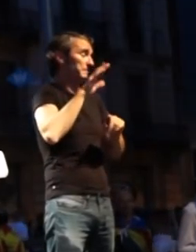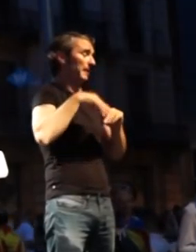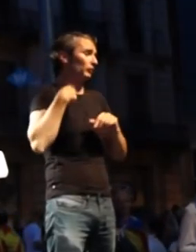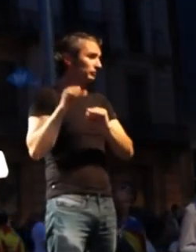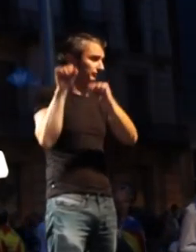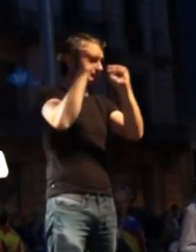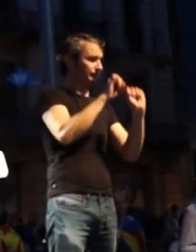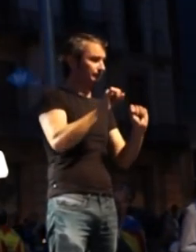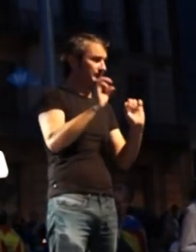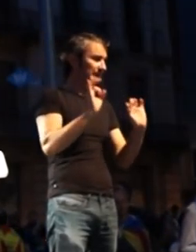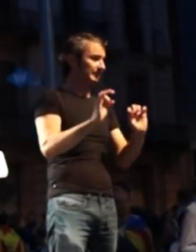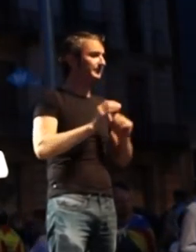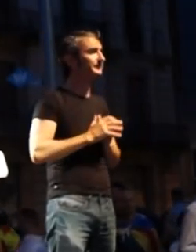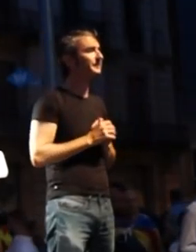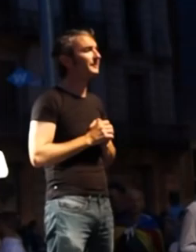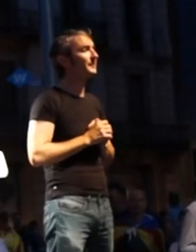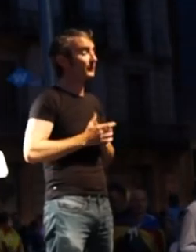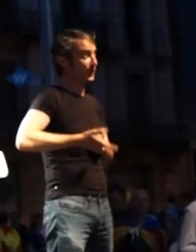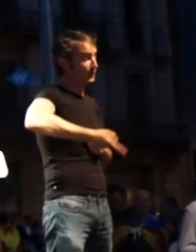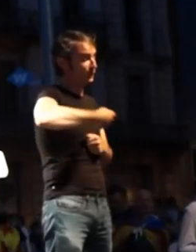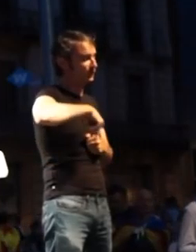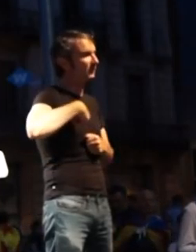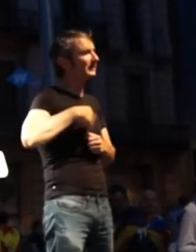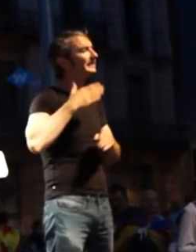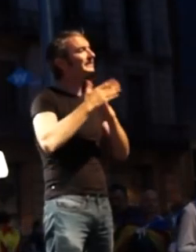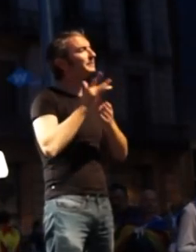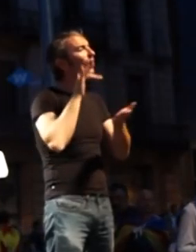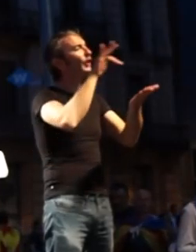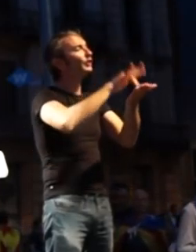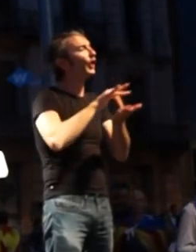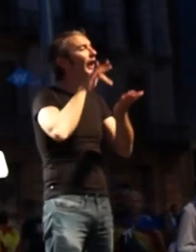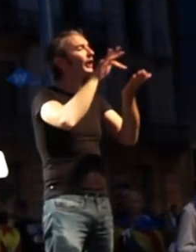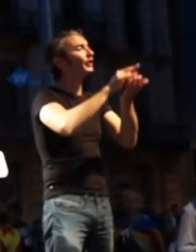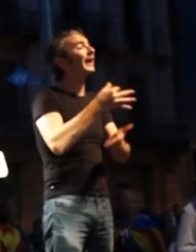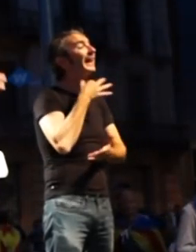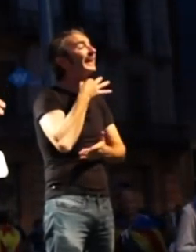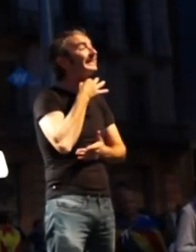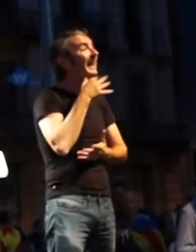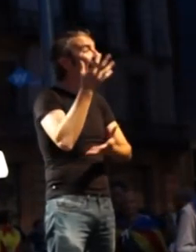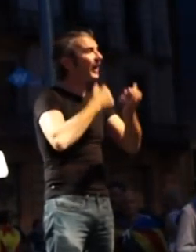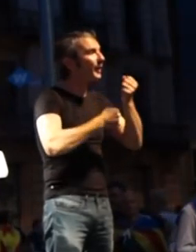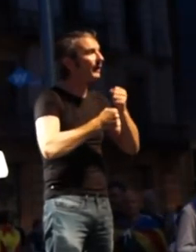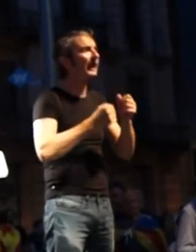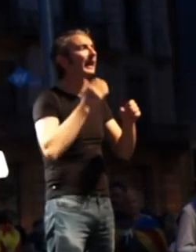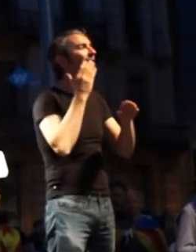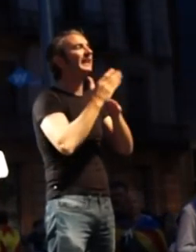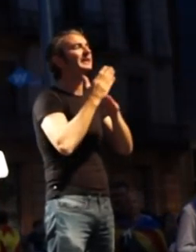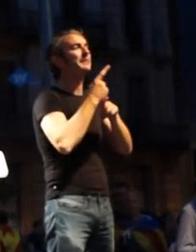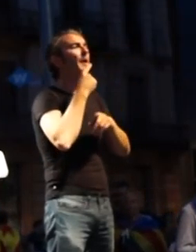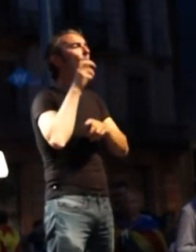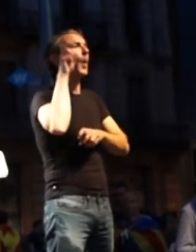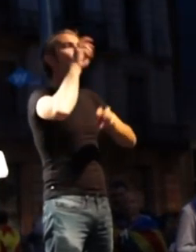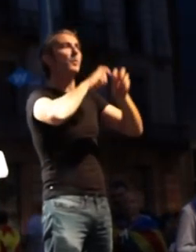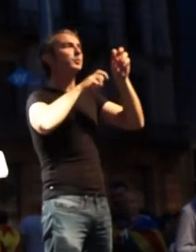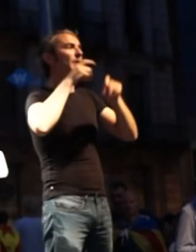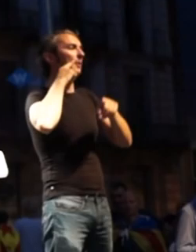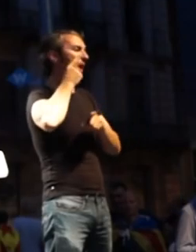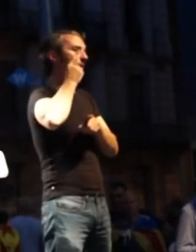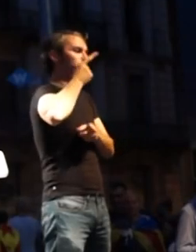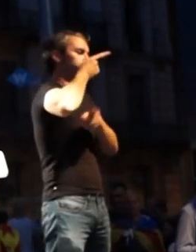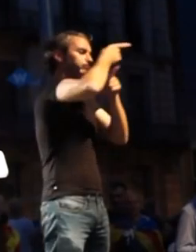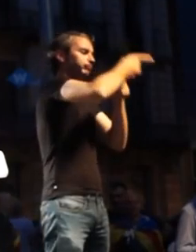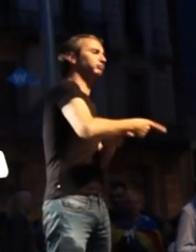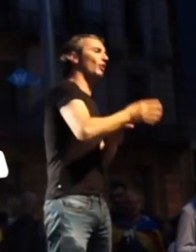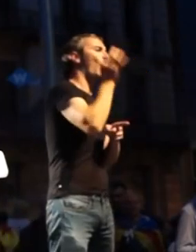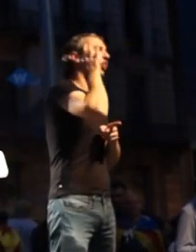resistència. Ens trobem que cada crisi econòmica hi ha una nova ofensiva neoconservadora per intentar disciplinar els cossos de les